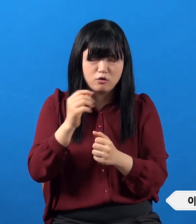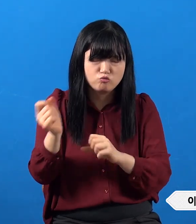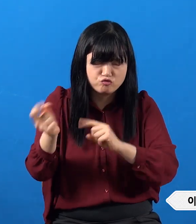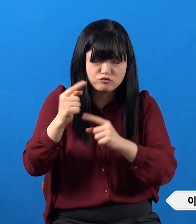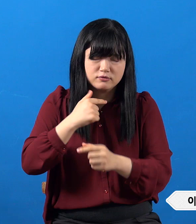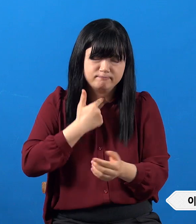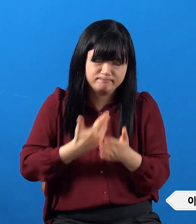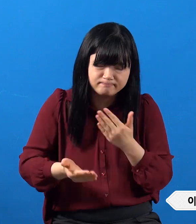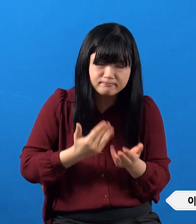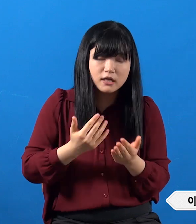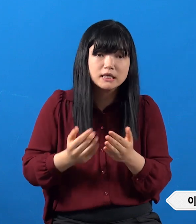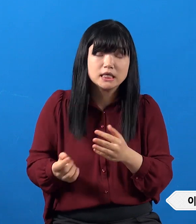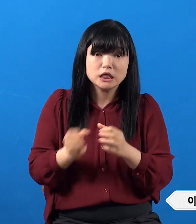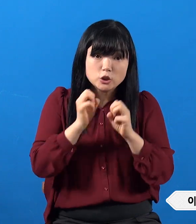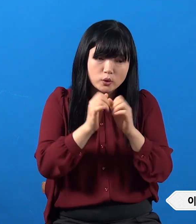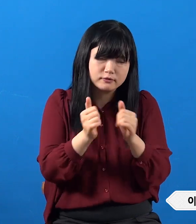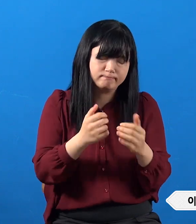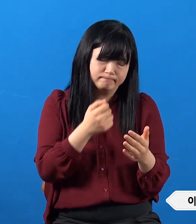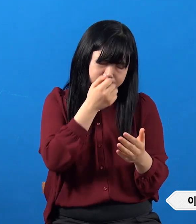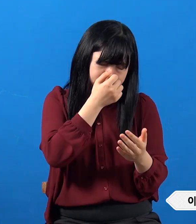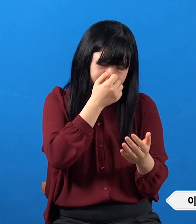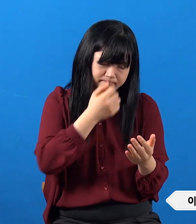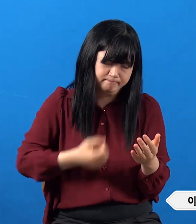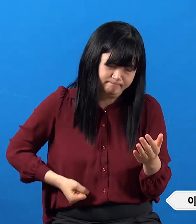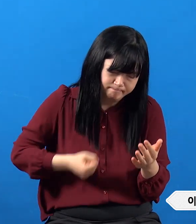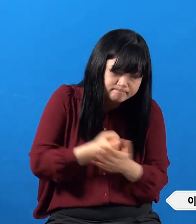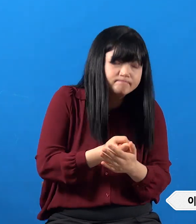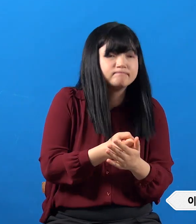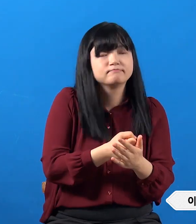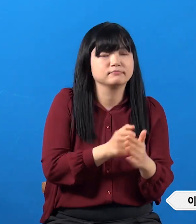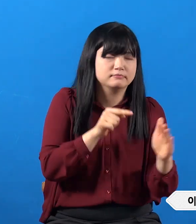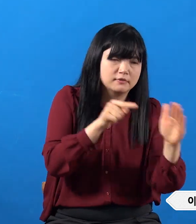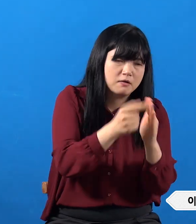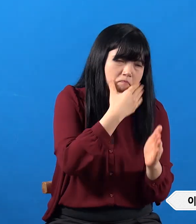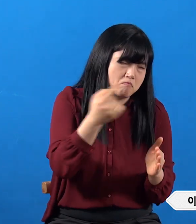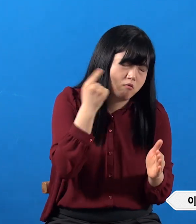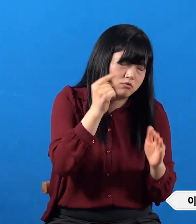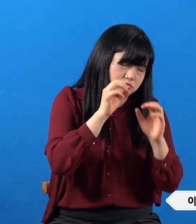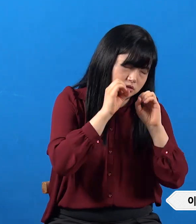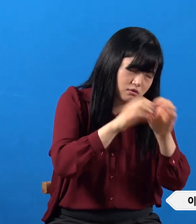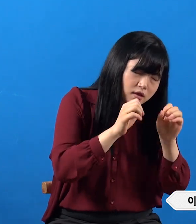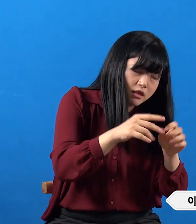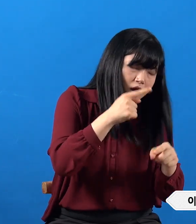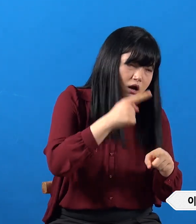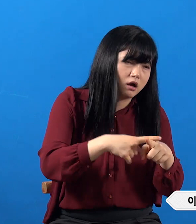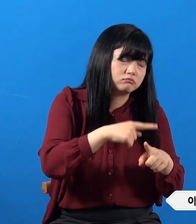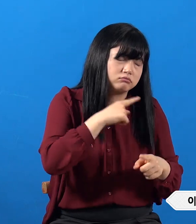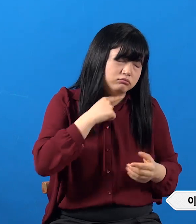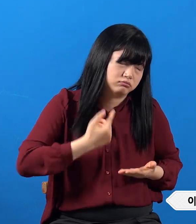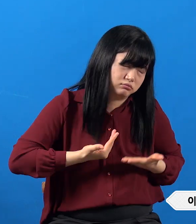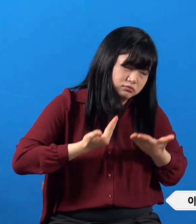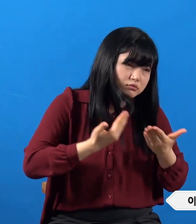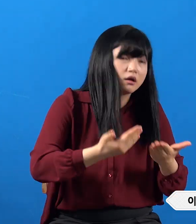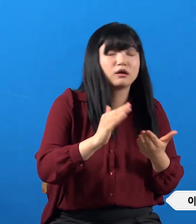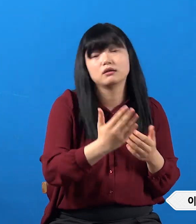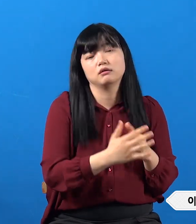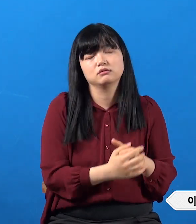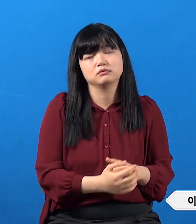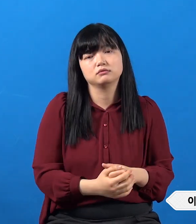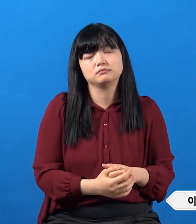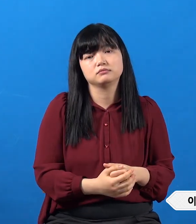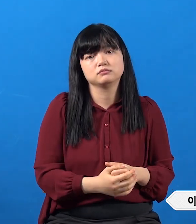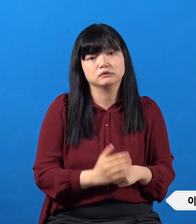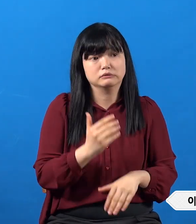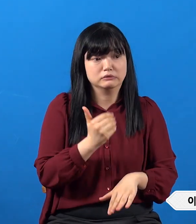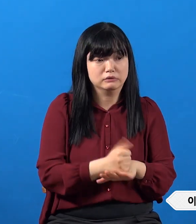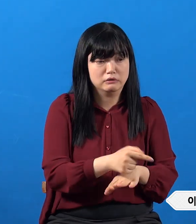선교사들이 담대하게 그곳에 가서 복음을 전합니다. 더러는 순교하기도 하고. 근데 드디어